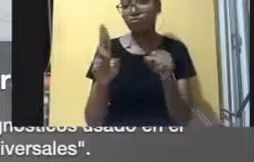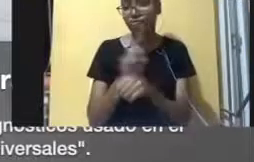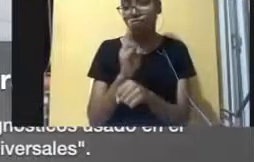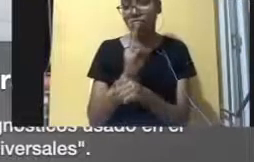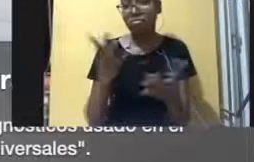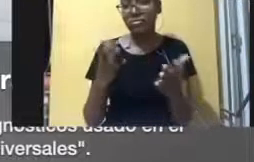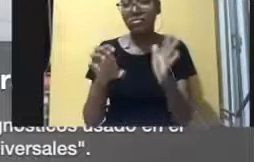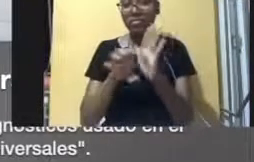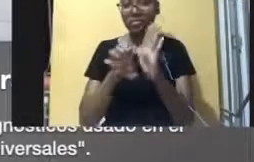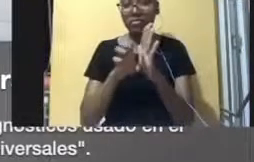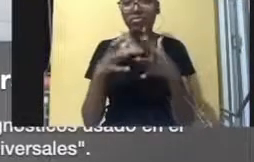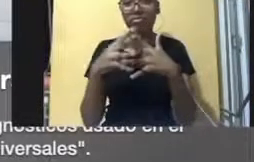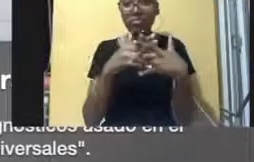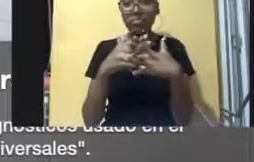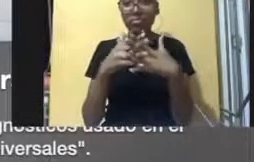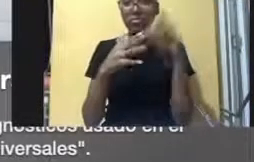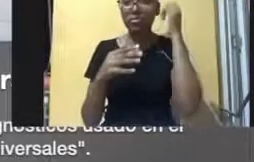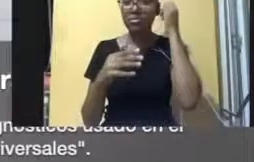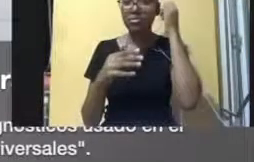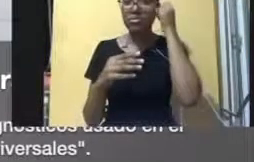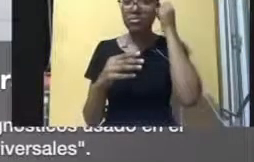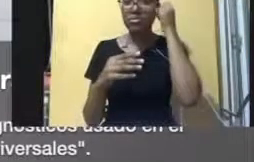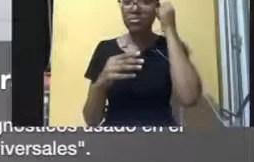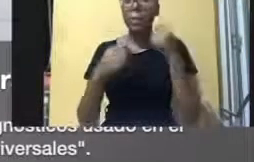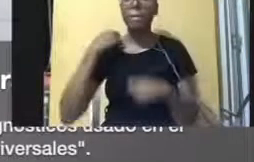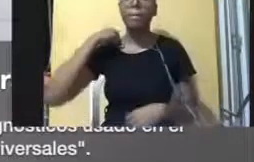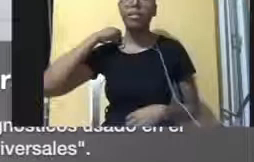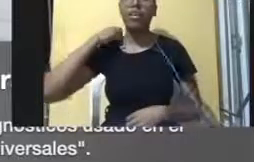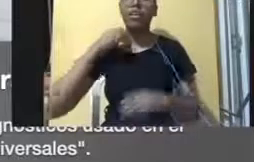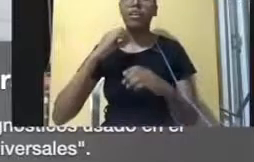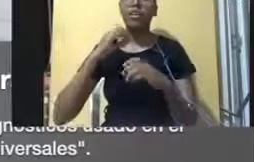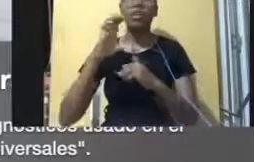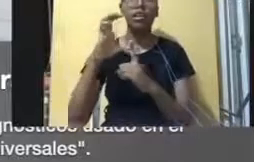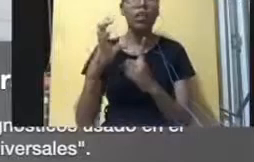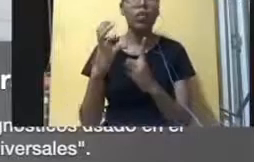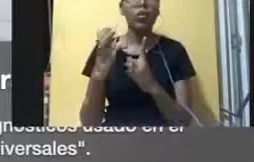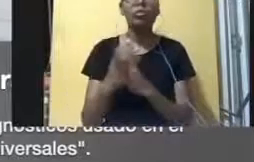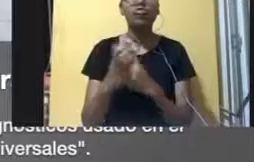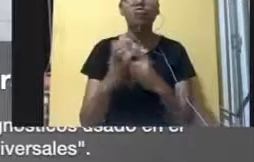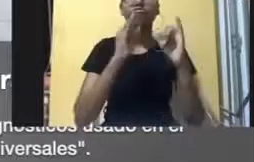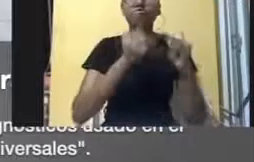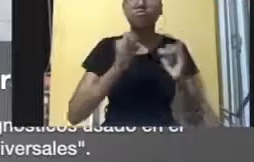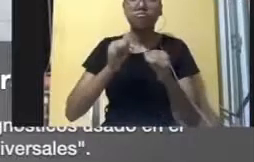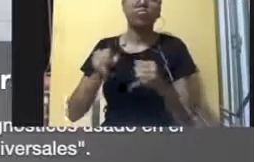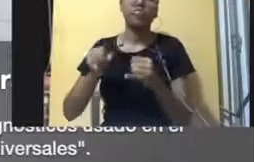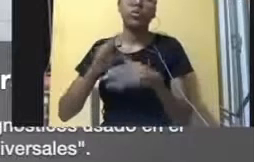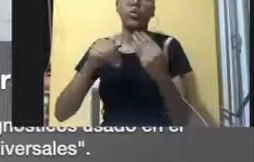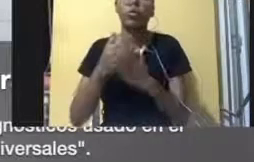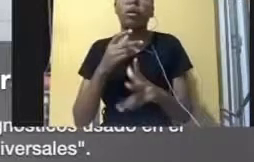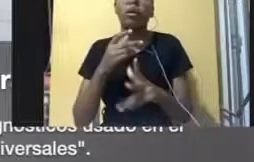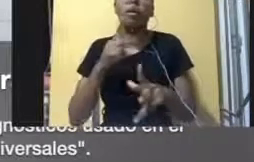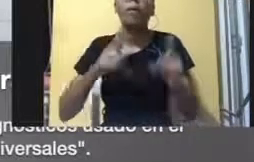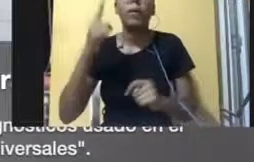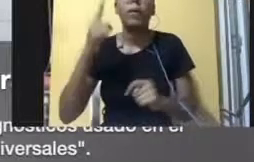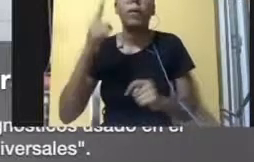Unidos es una cultura muy individualista, que todo el mundo piensa en yo primero. Yo primero, lo que yo quiero es